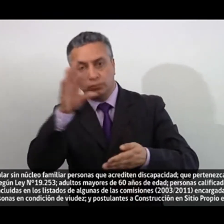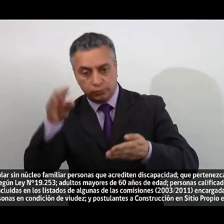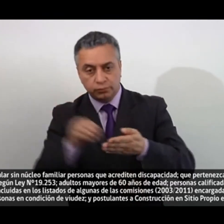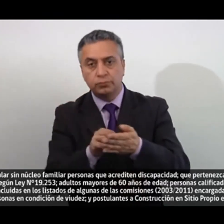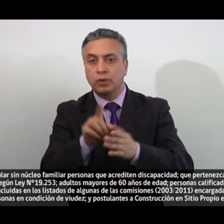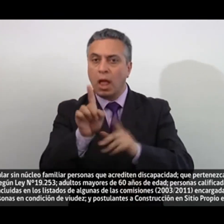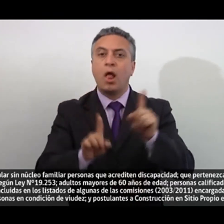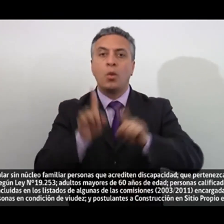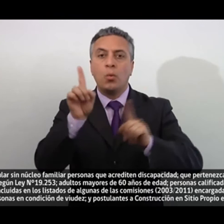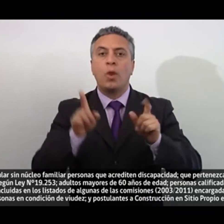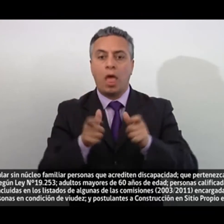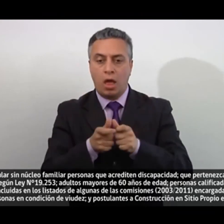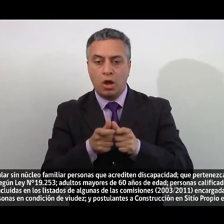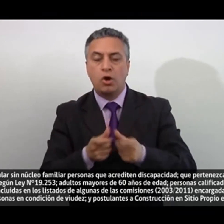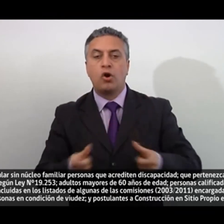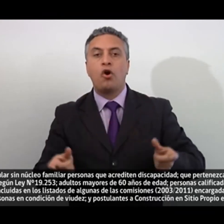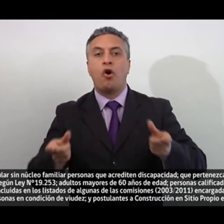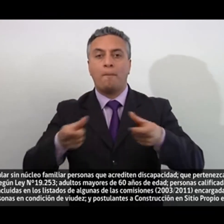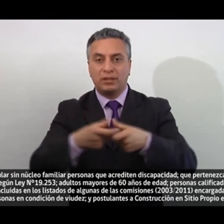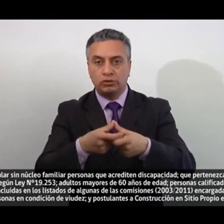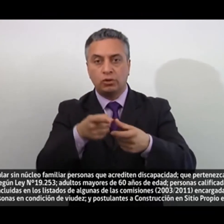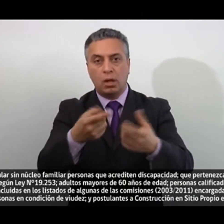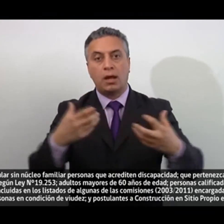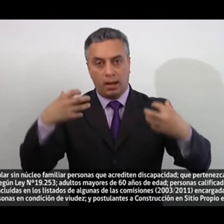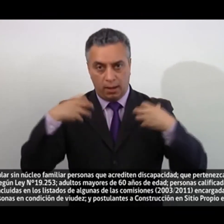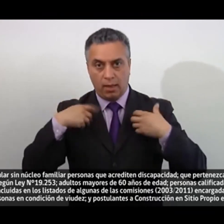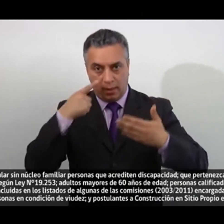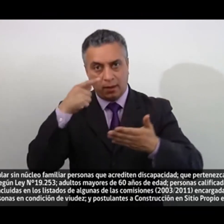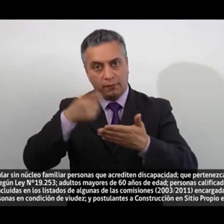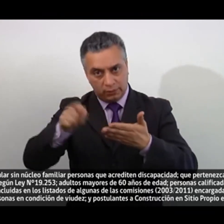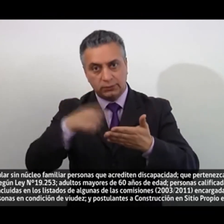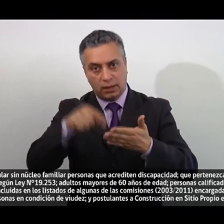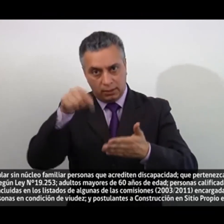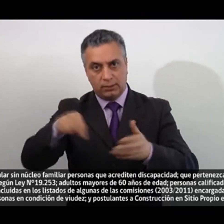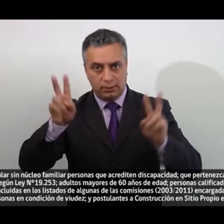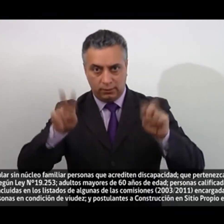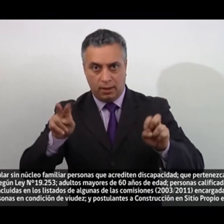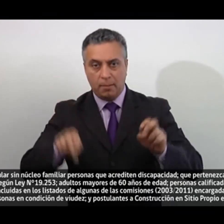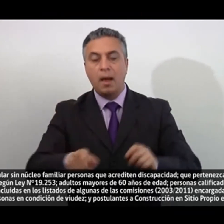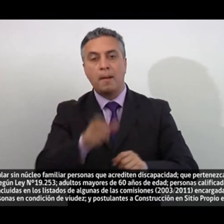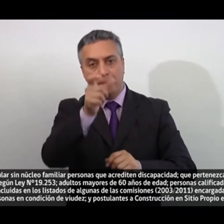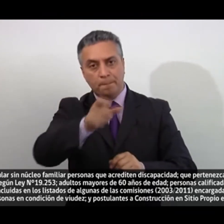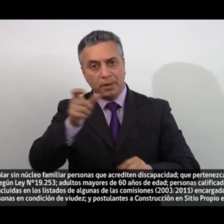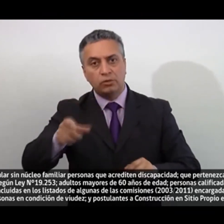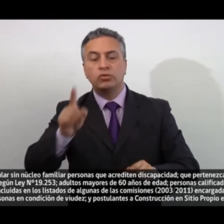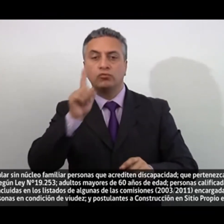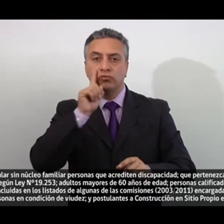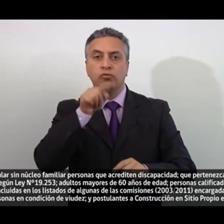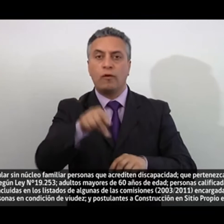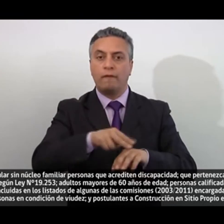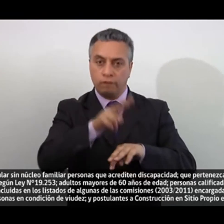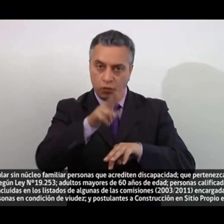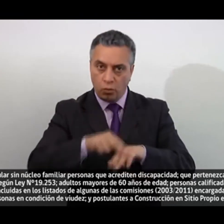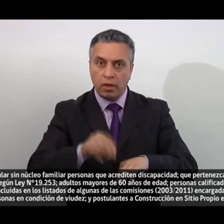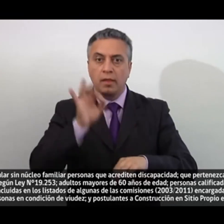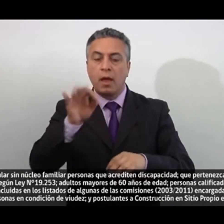listados de algunas de las comisiones encargadas de revisar esta materia, personas con condición de viudez